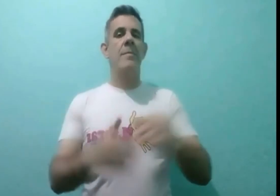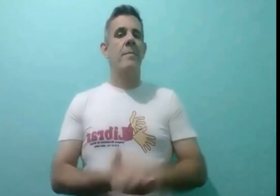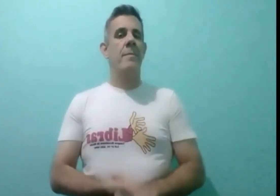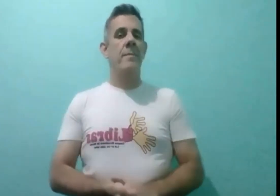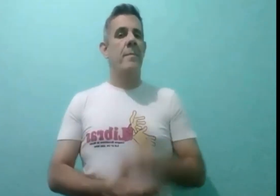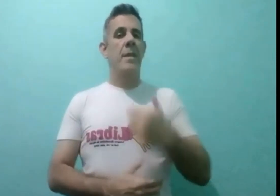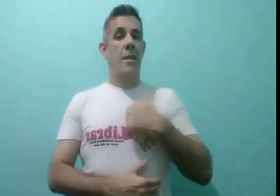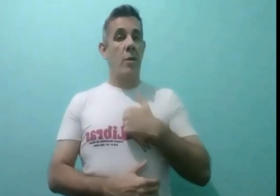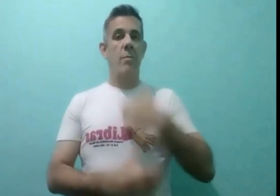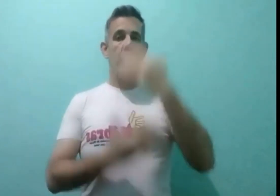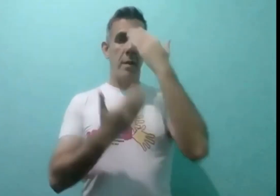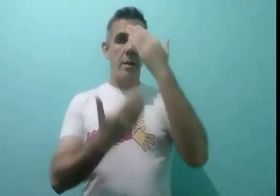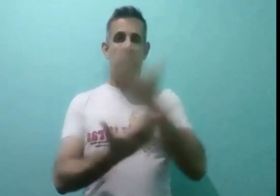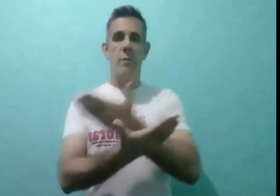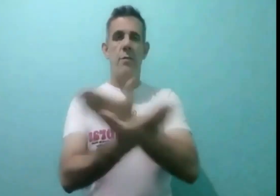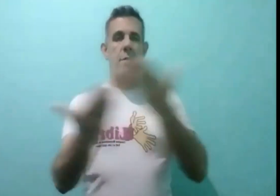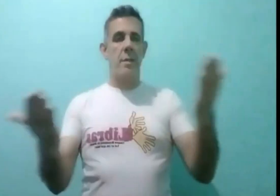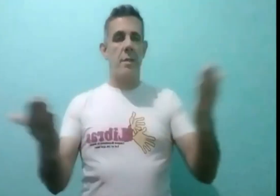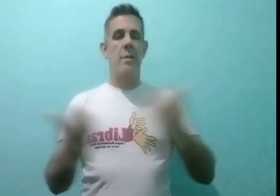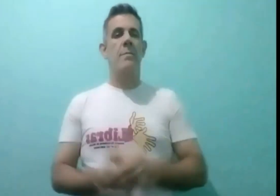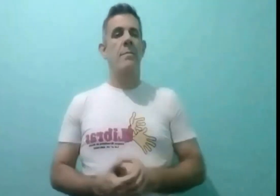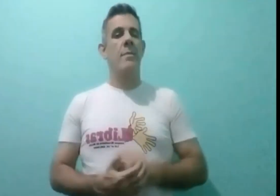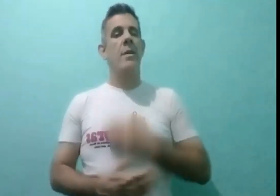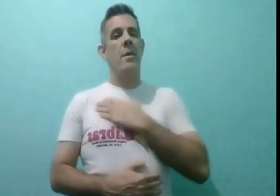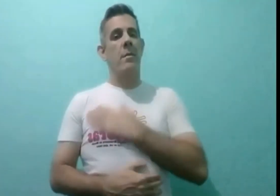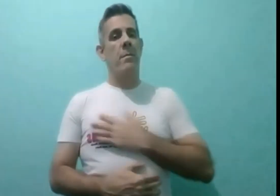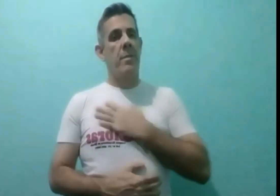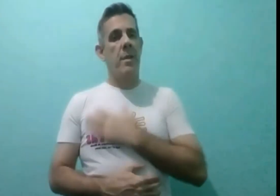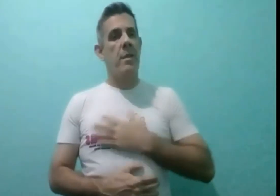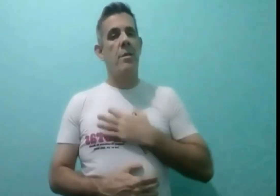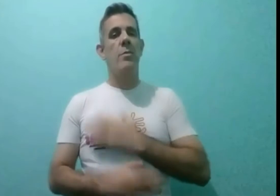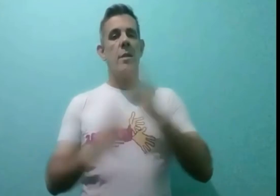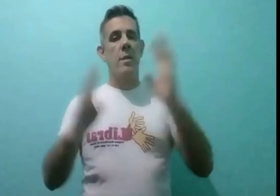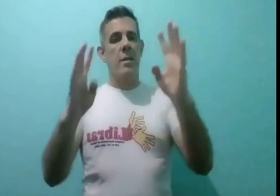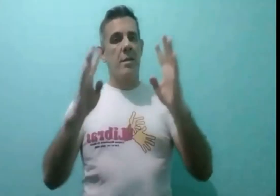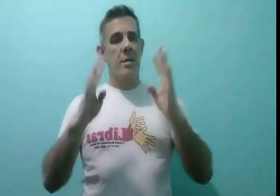né? Sem nenhuma intenção de prejudicar. Então, muito obrigado pela atenção.